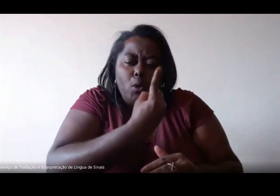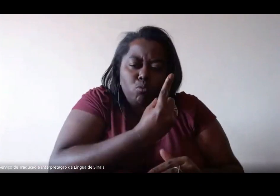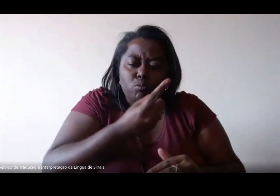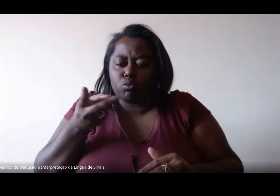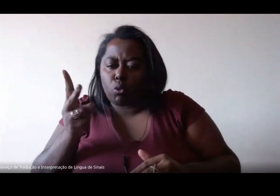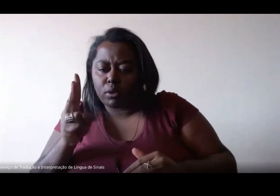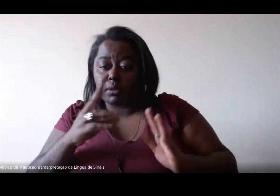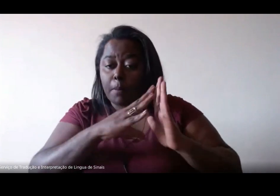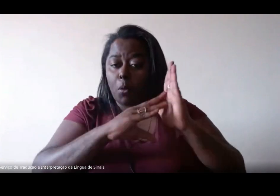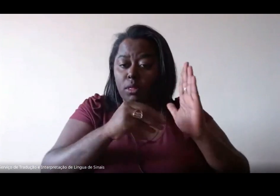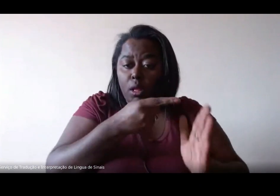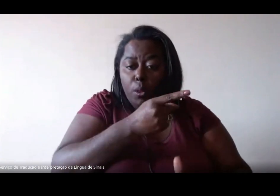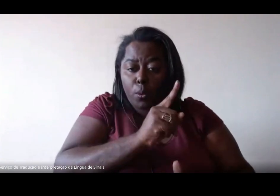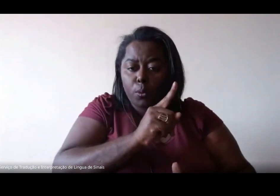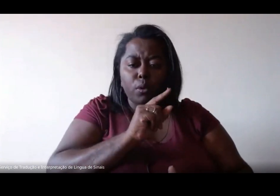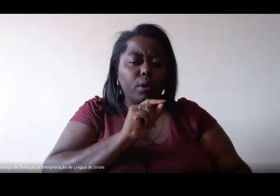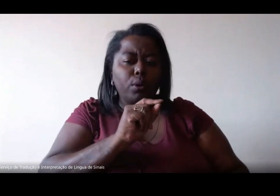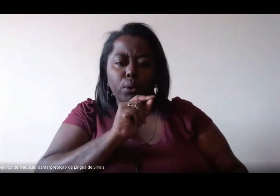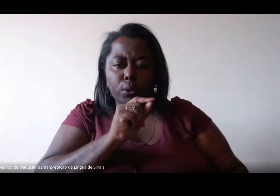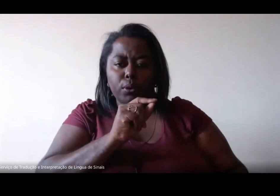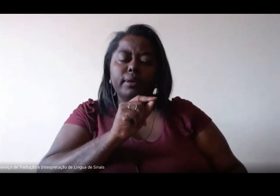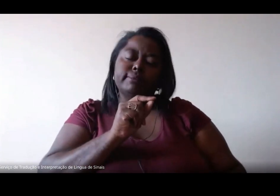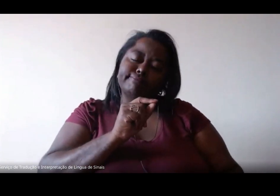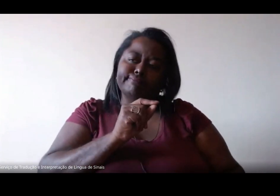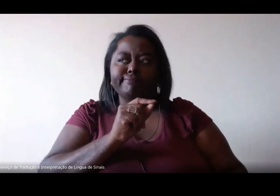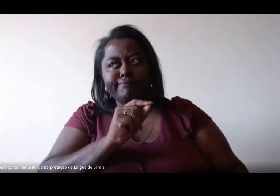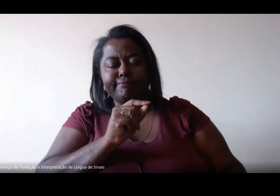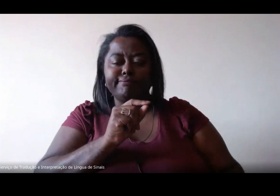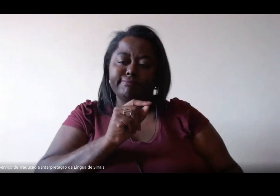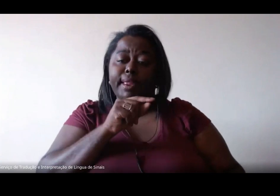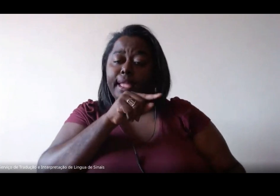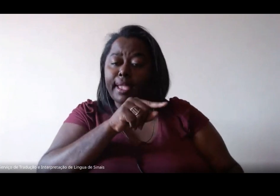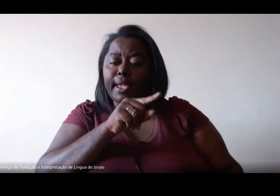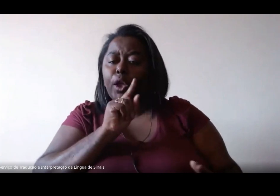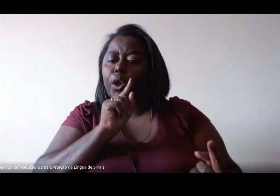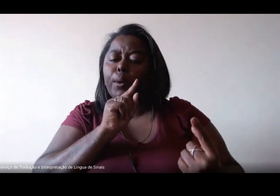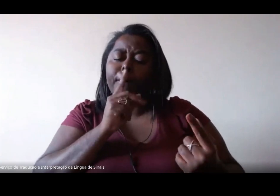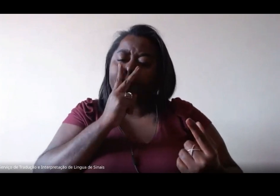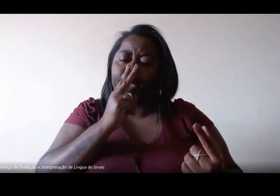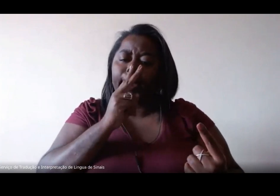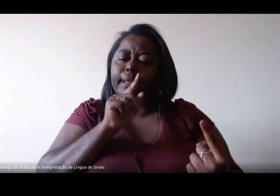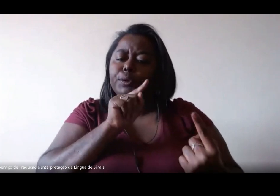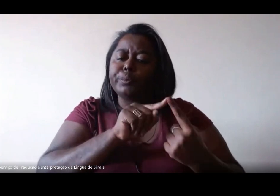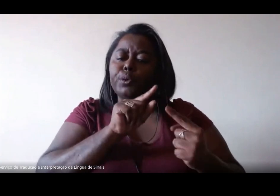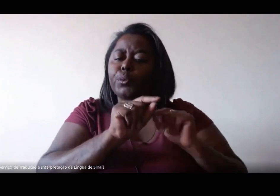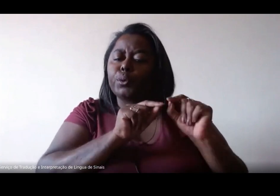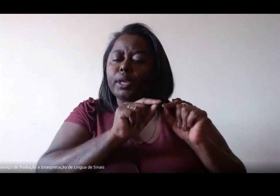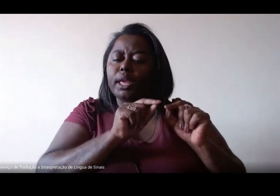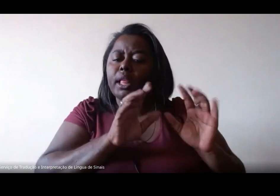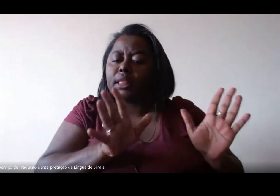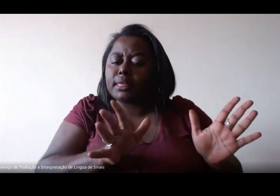enumerar, né? A gente tem um primeiro modelo que, basicamente, o que pretende é